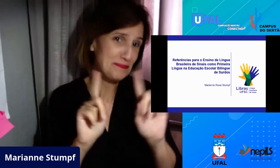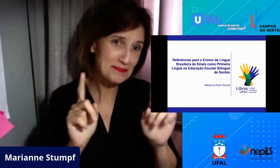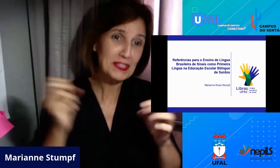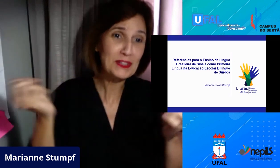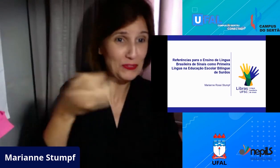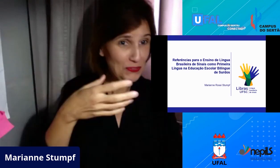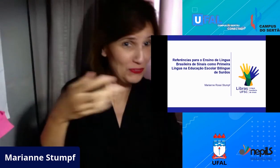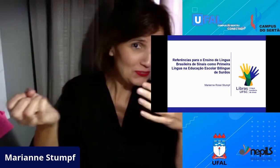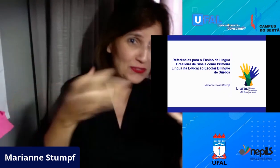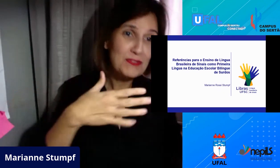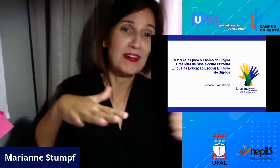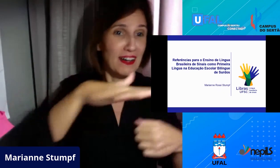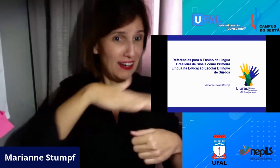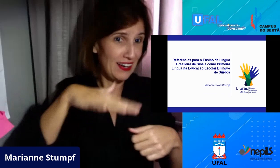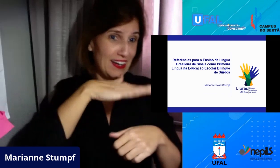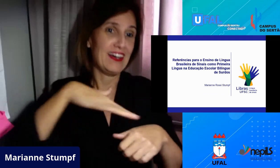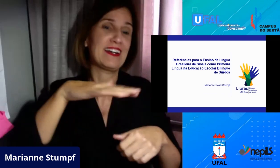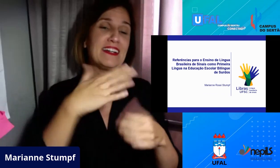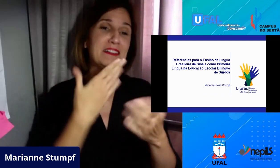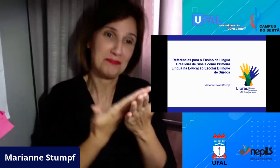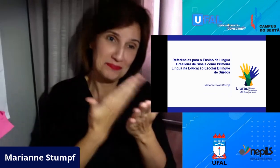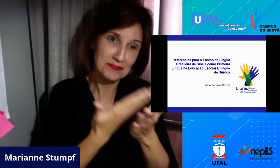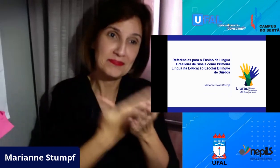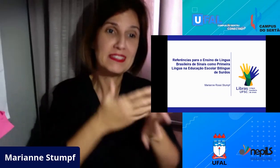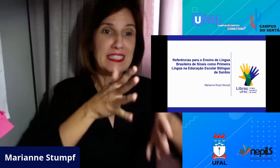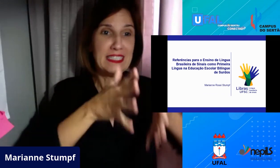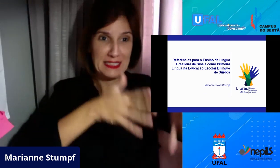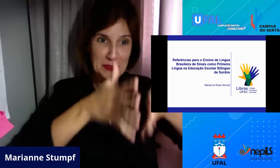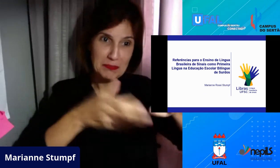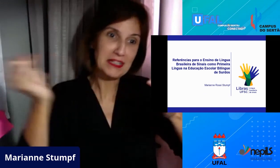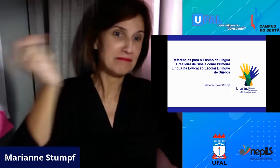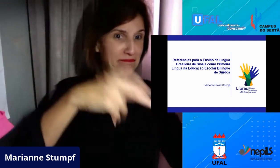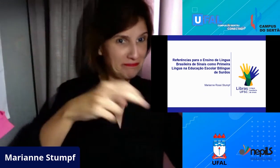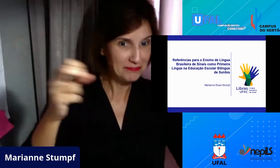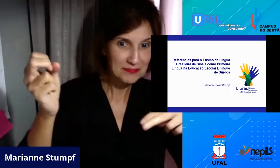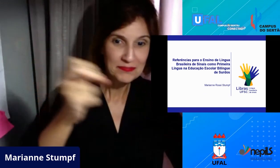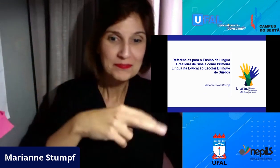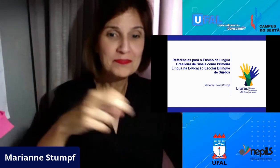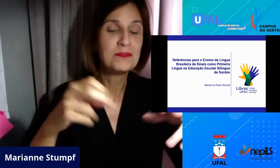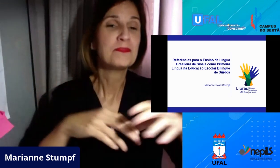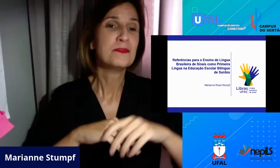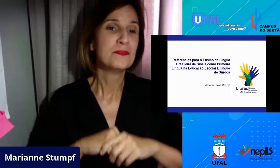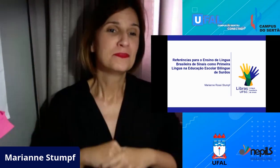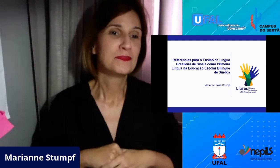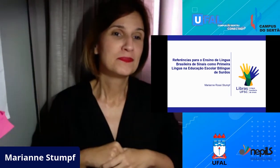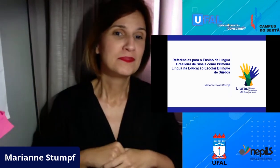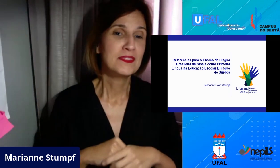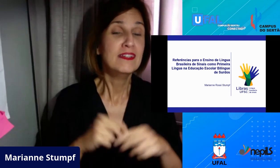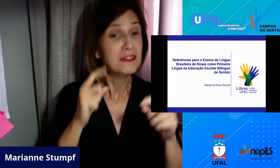estar aqui com vocês, conheço alguns de vocês, alguns são novos na área da língua de sinais,